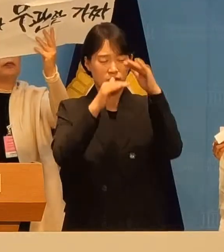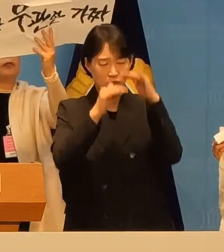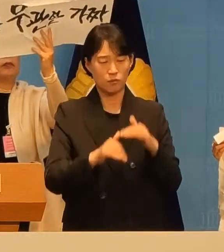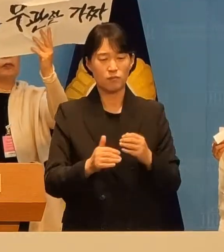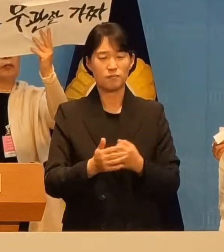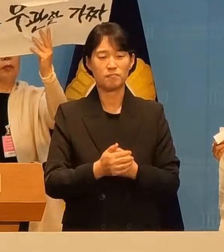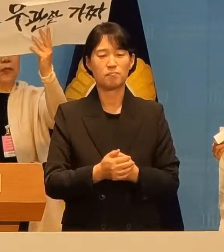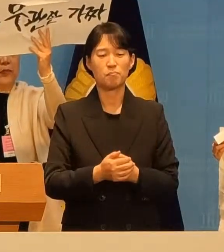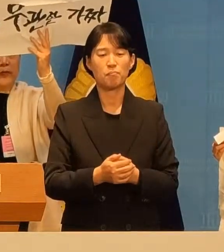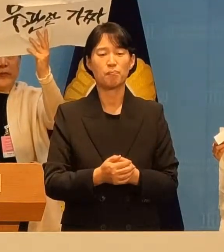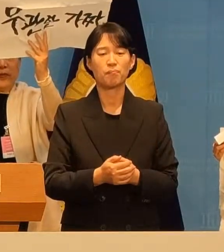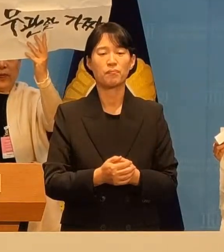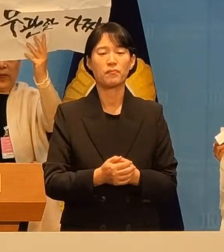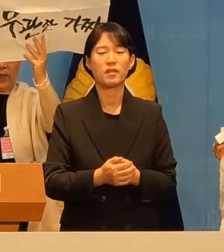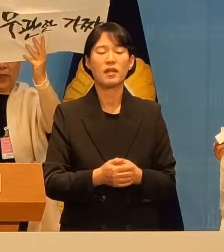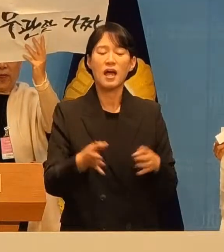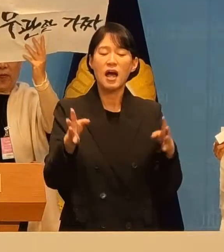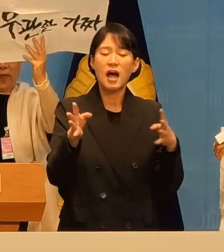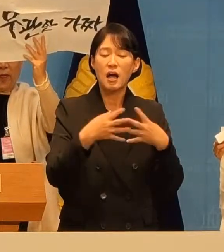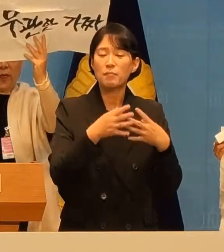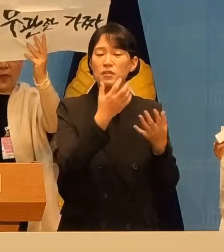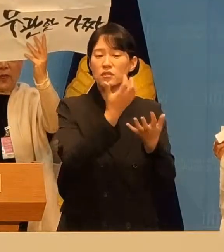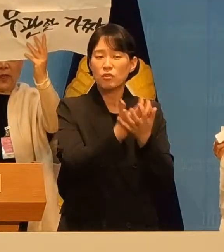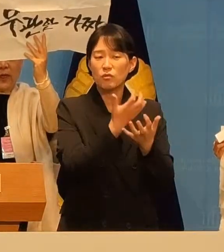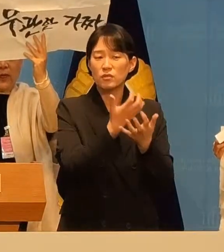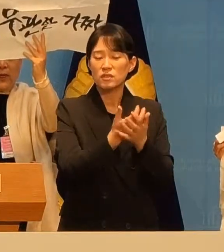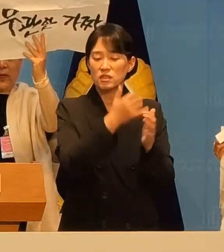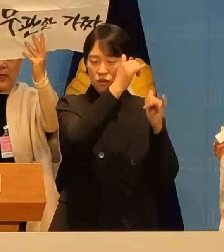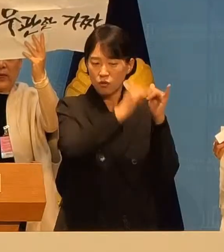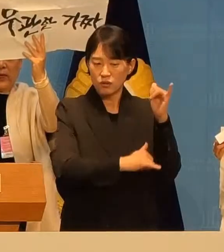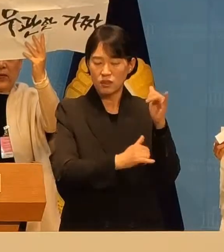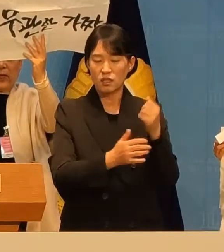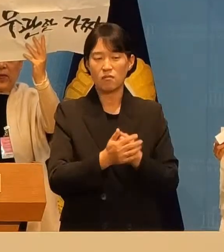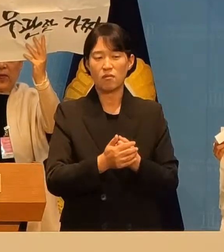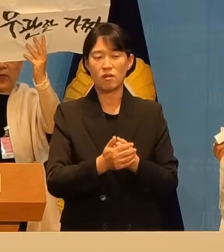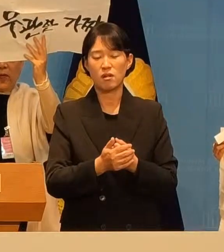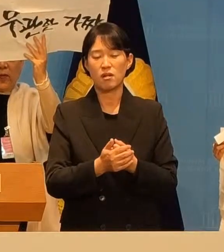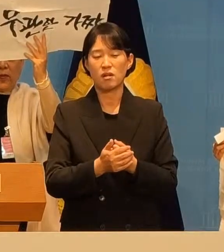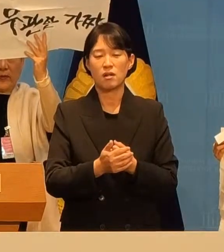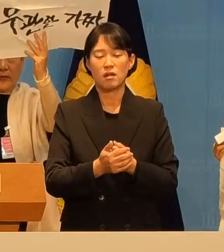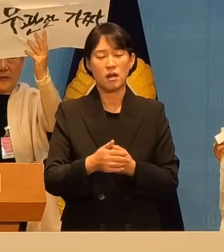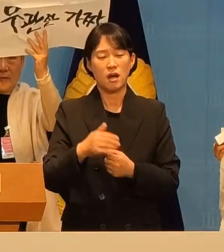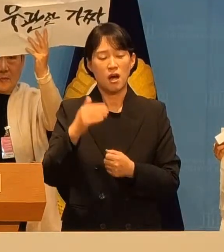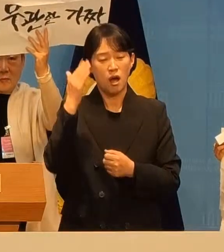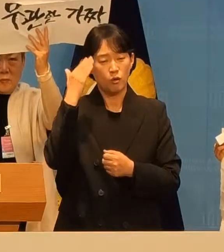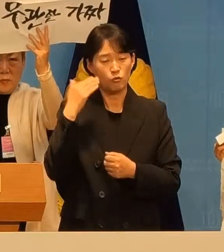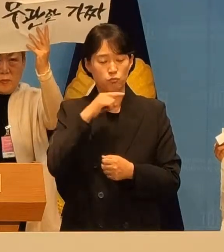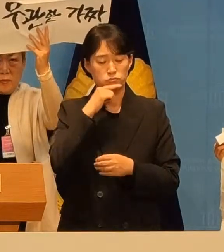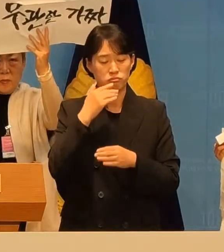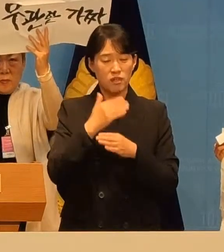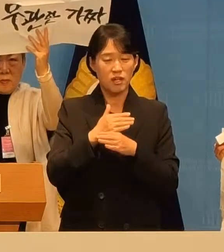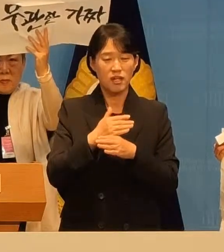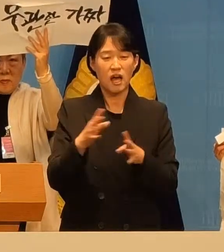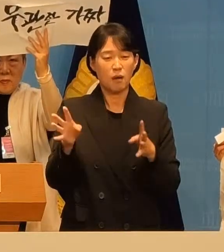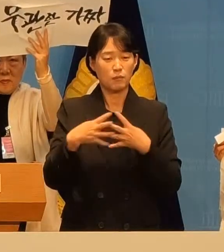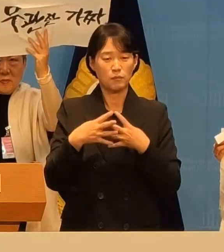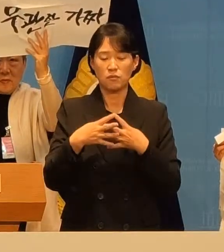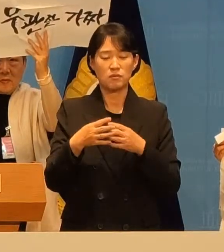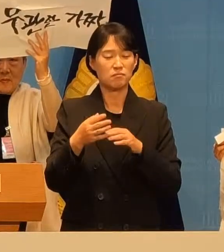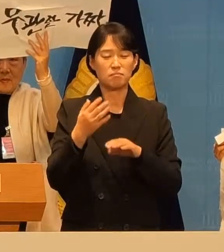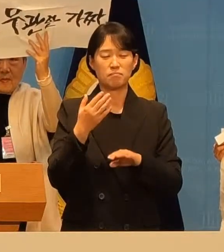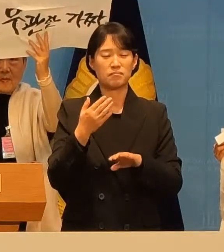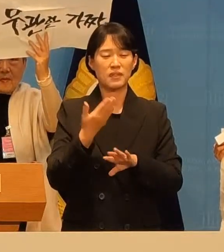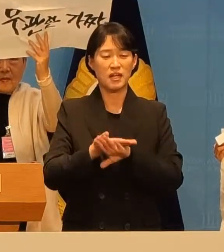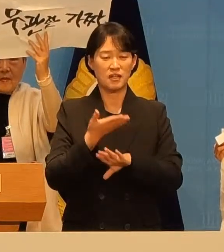9.19 남북공동선언 합의서는 역대 남북합의서와 달리 정전협정에 구속되지 않는다.